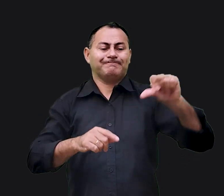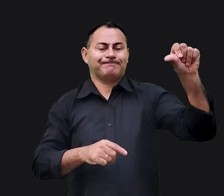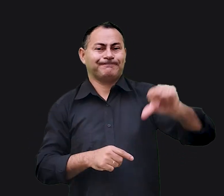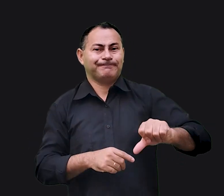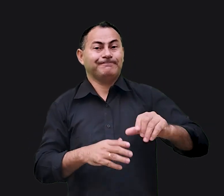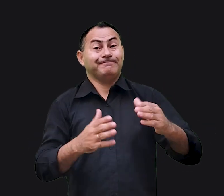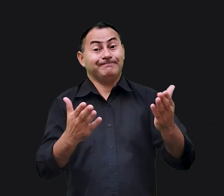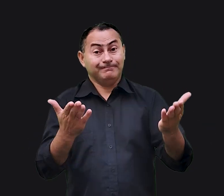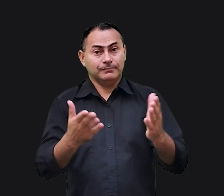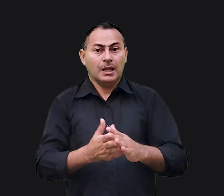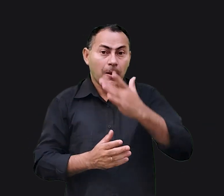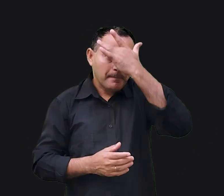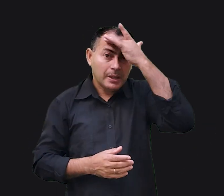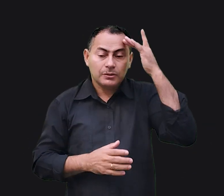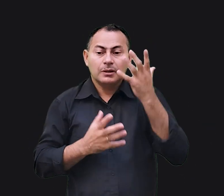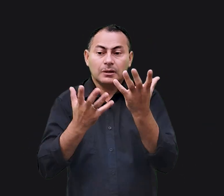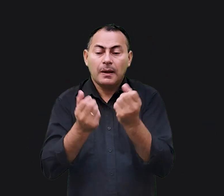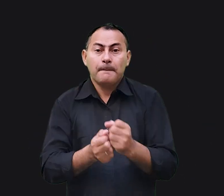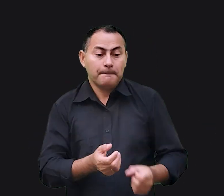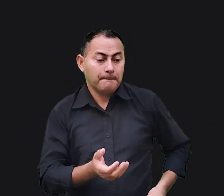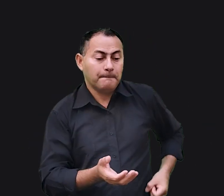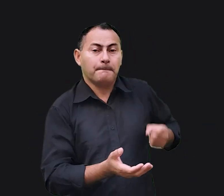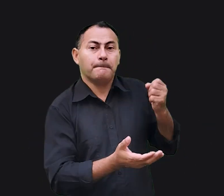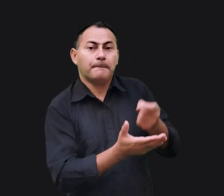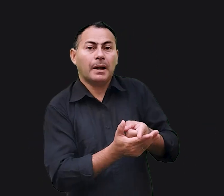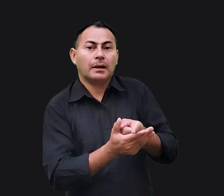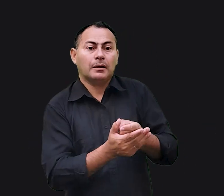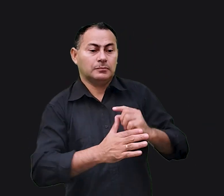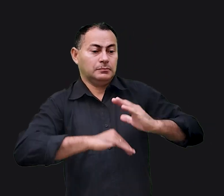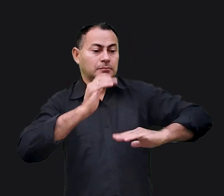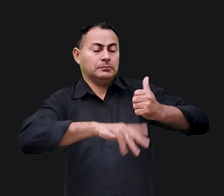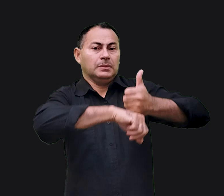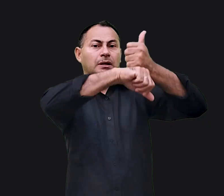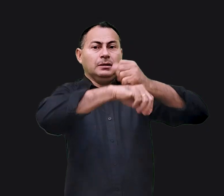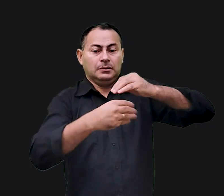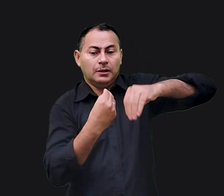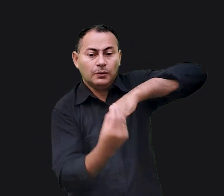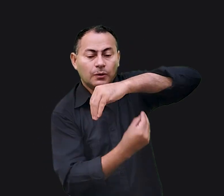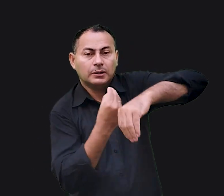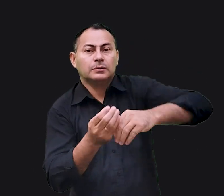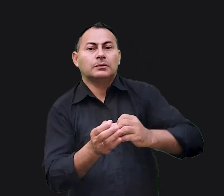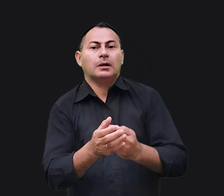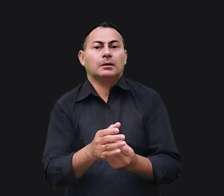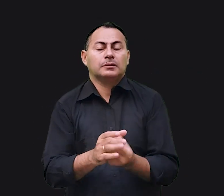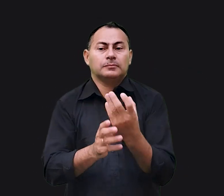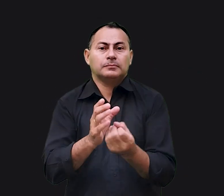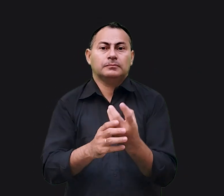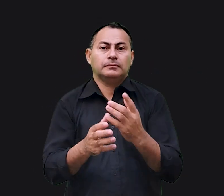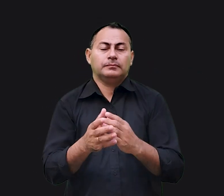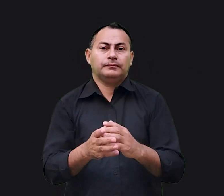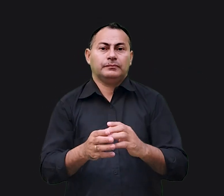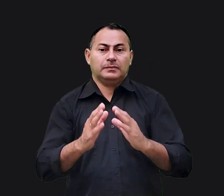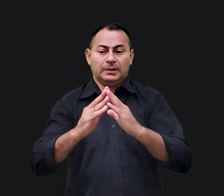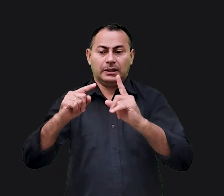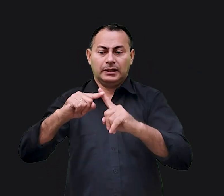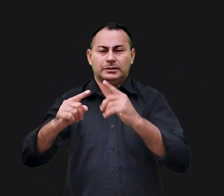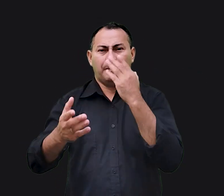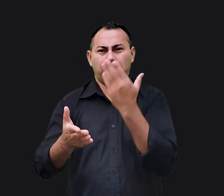deficiente. As pessoas preferem pagar para um profissional se envolver na obra. Sabe, a igreja perde muito com isso.